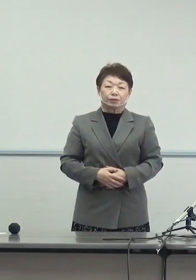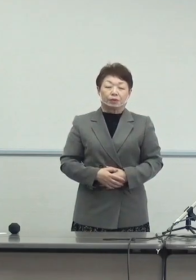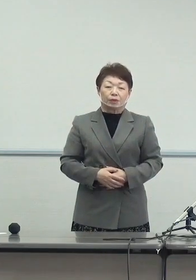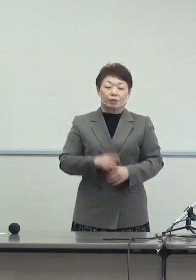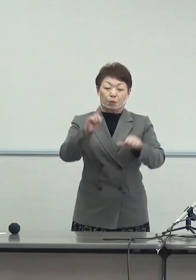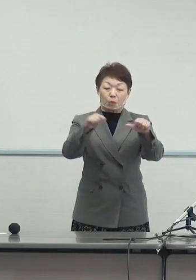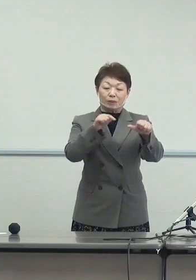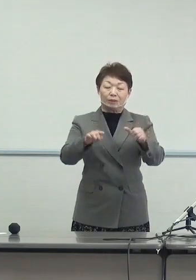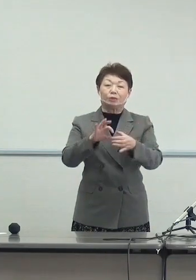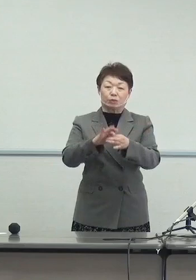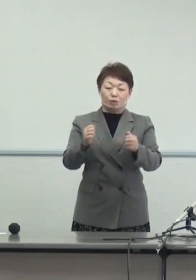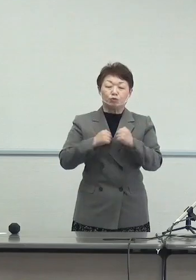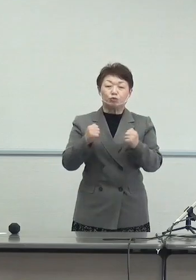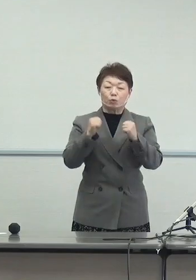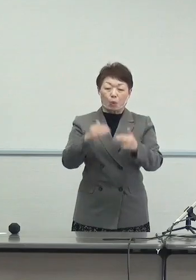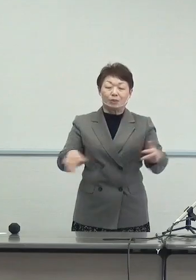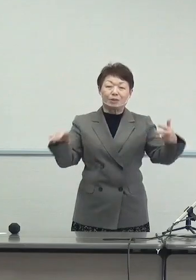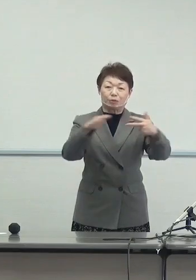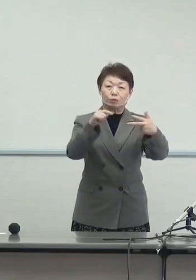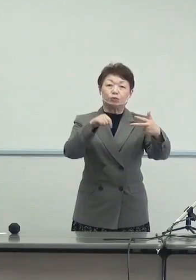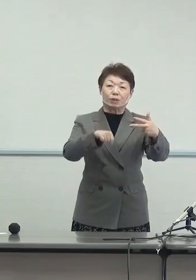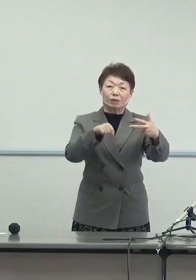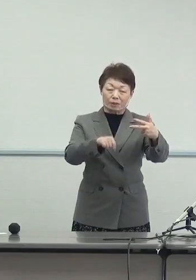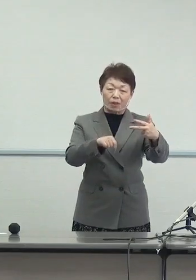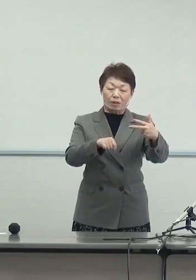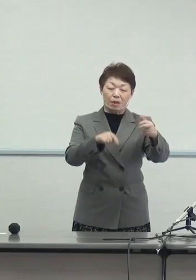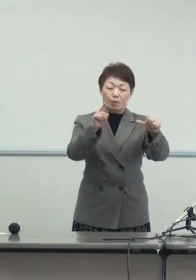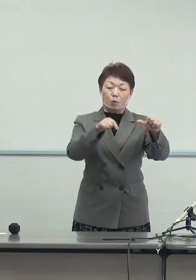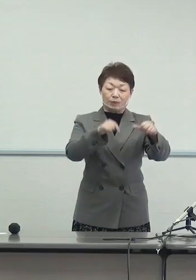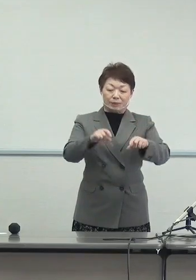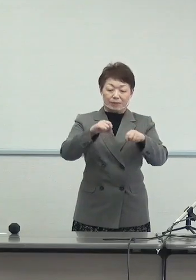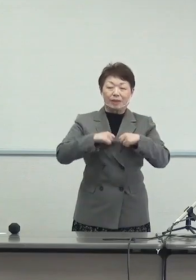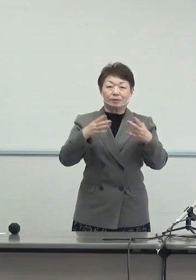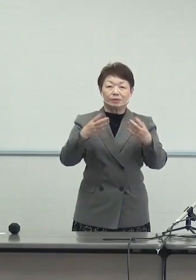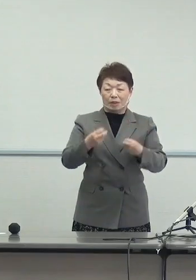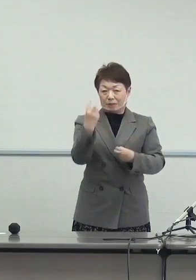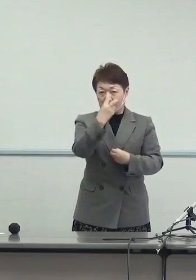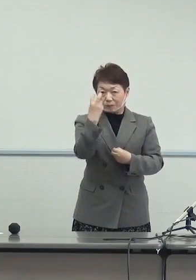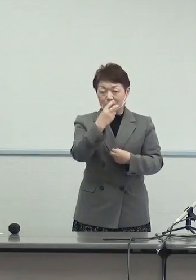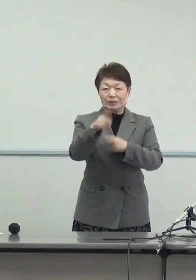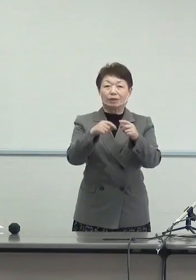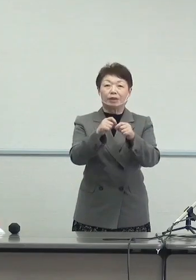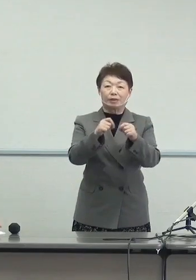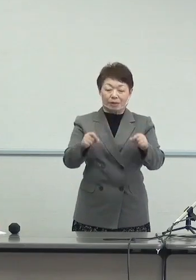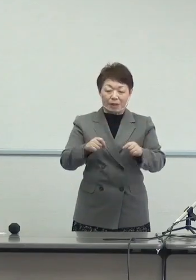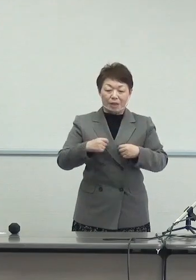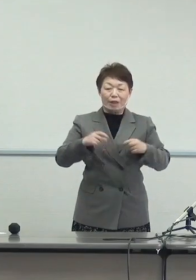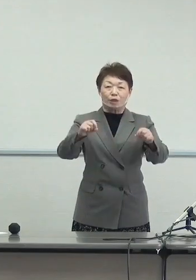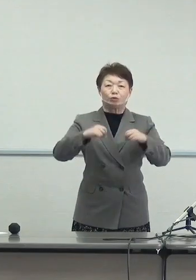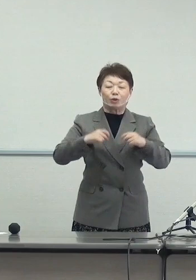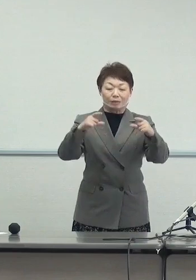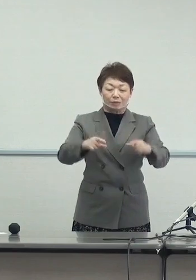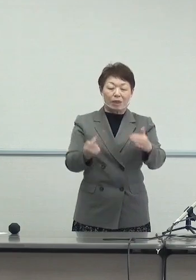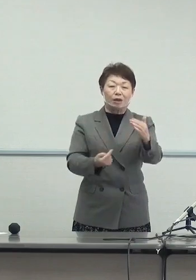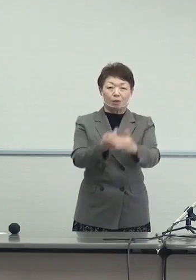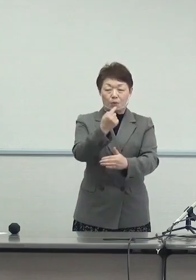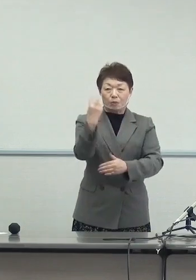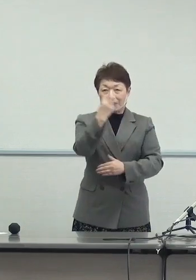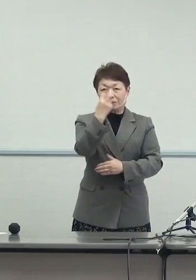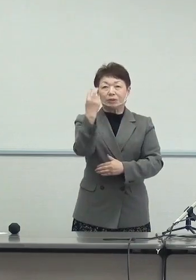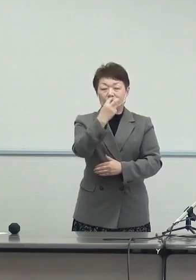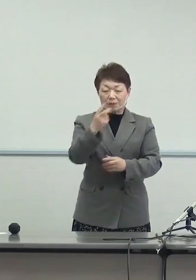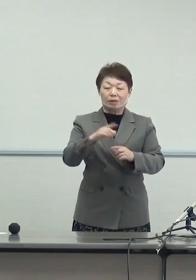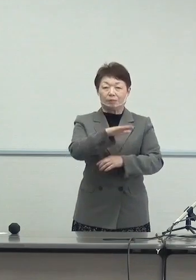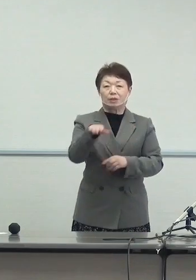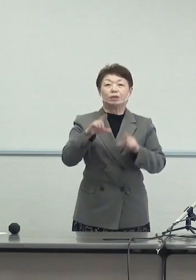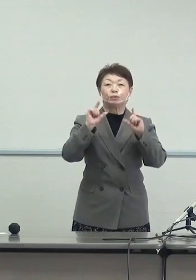森市内の運動施設において、5名の感染者患者を確認したことからクラスターの発生を確認し、報